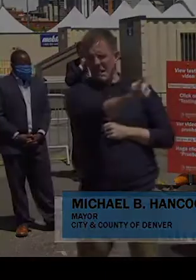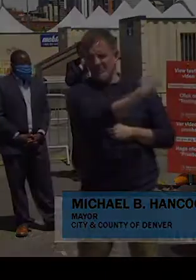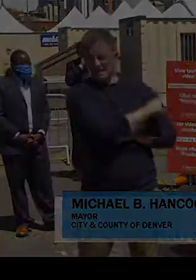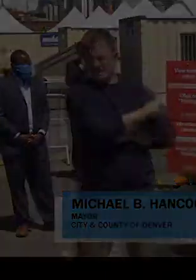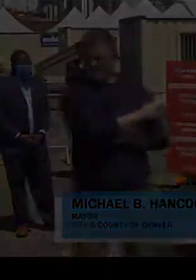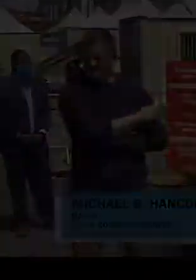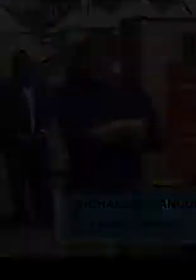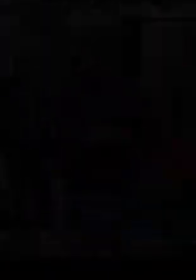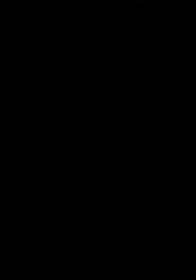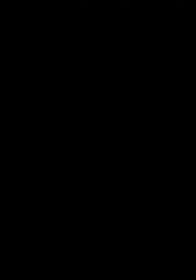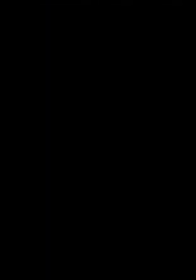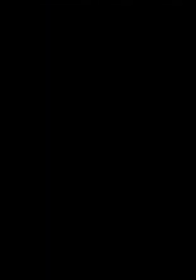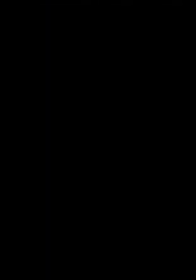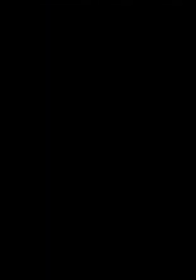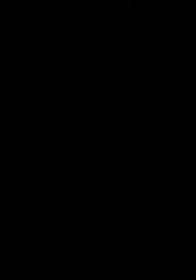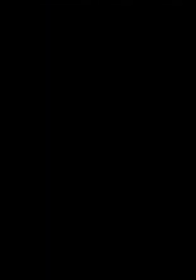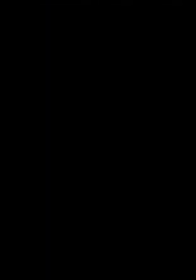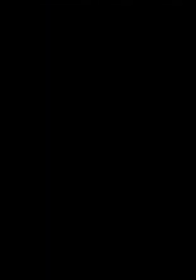Gracias.